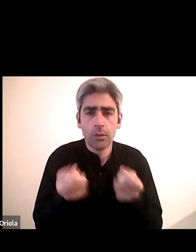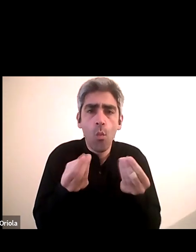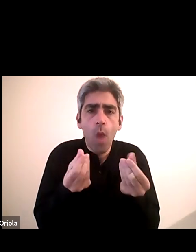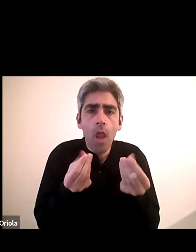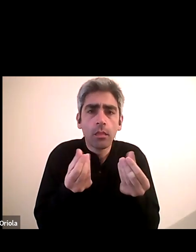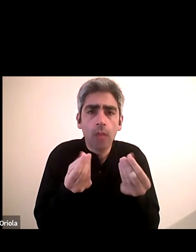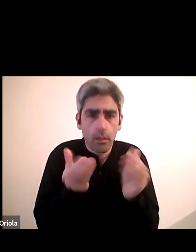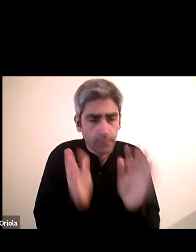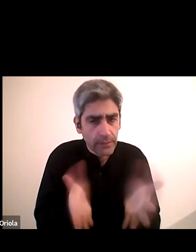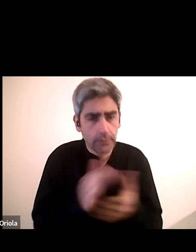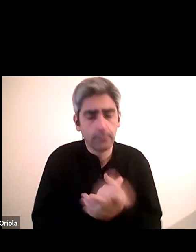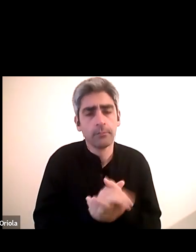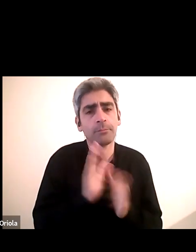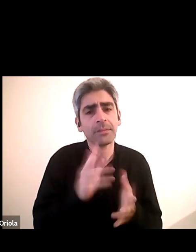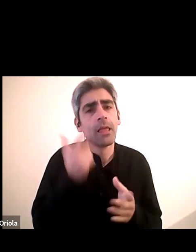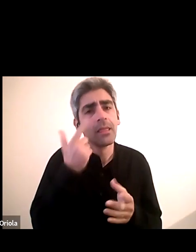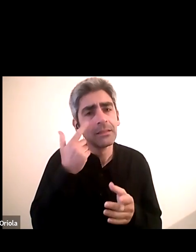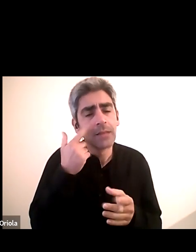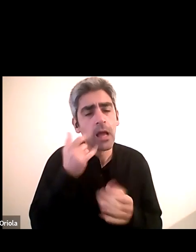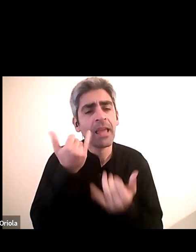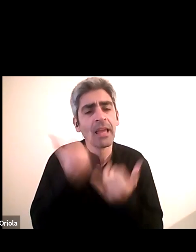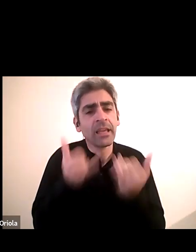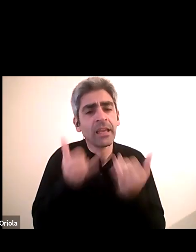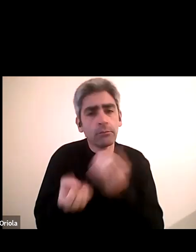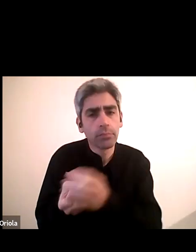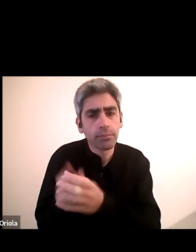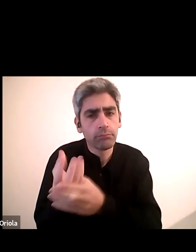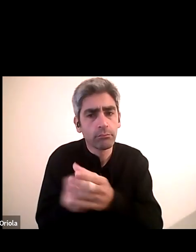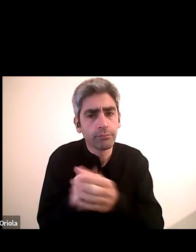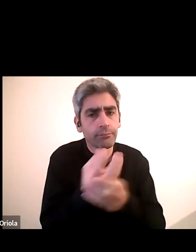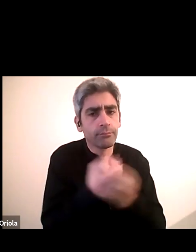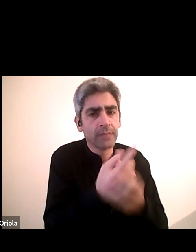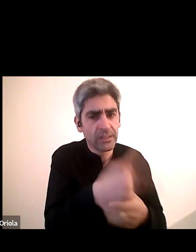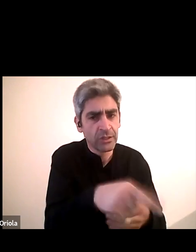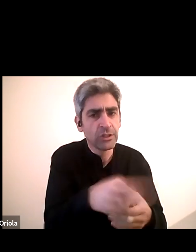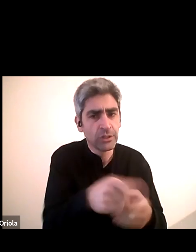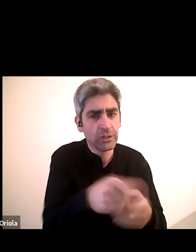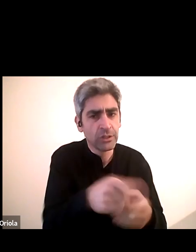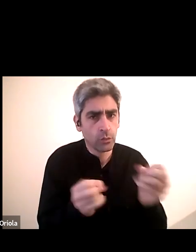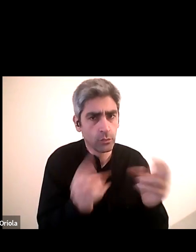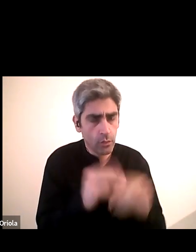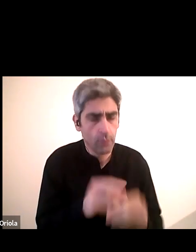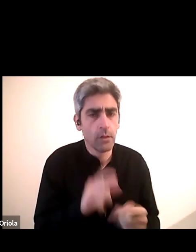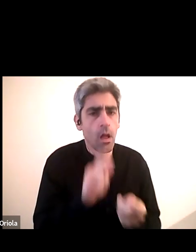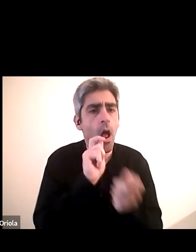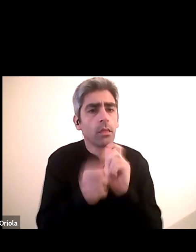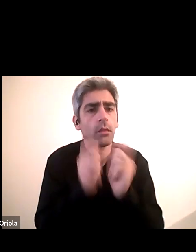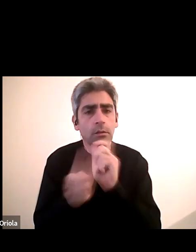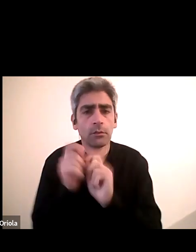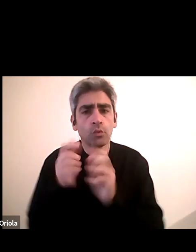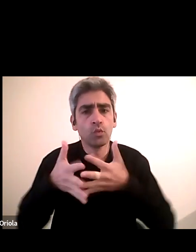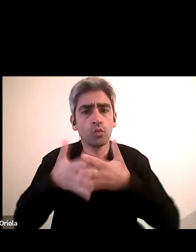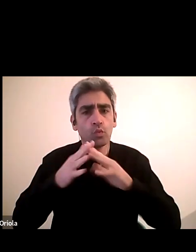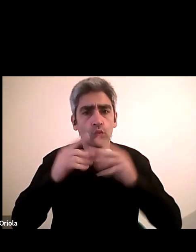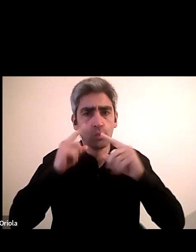temos que ter atenção aos riscos emergentes, porque as alterações das estruturas